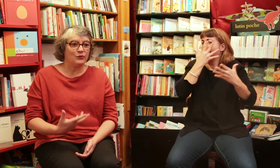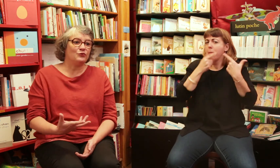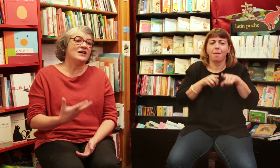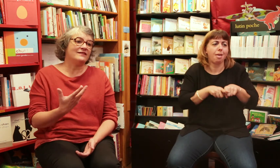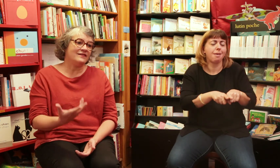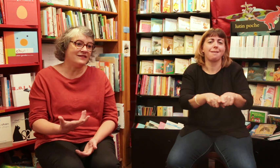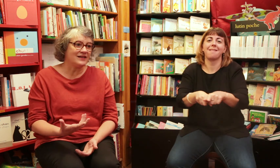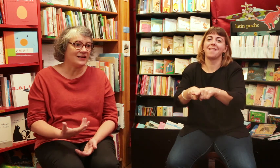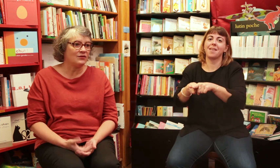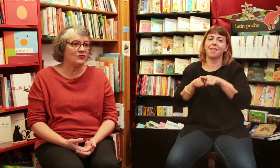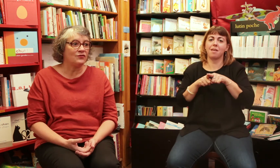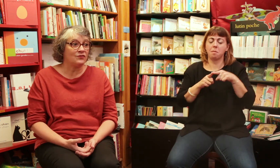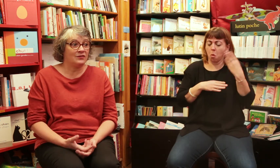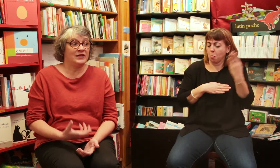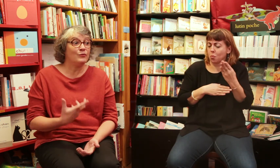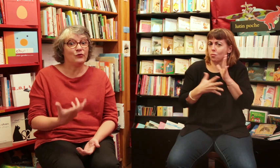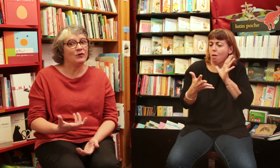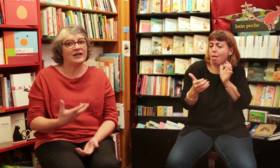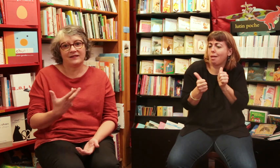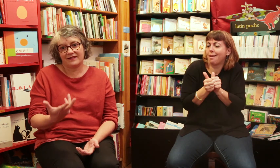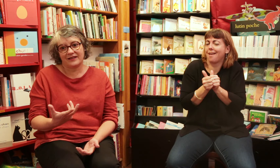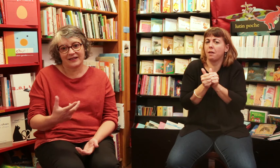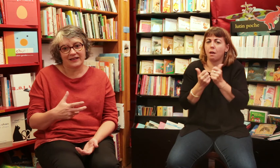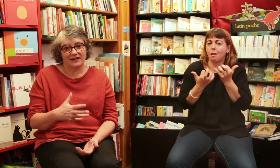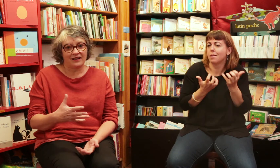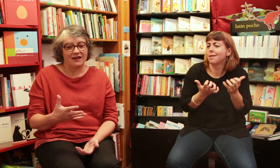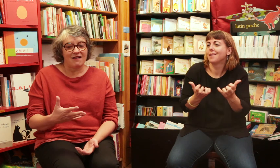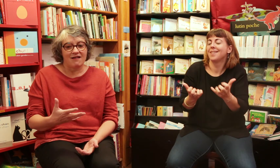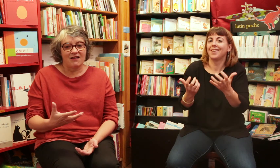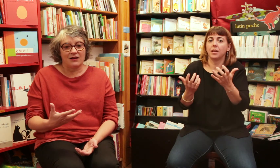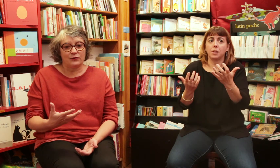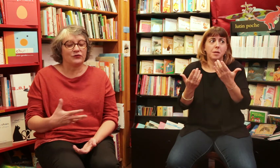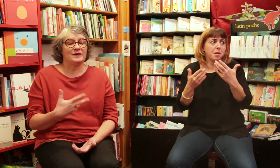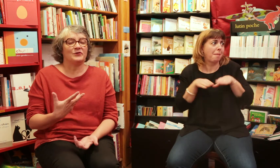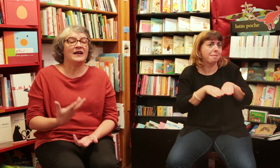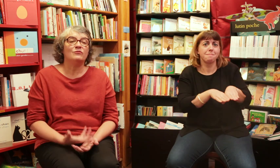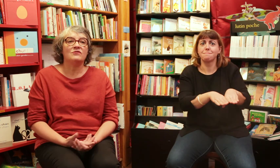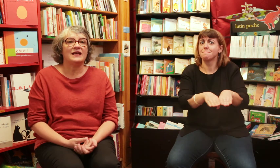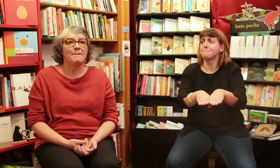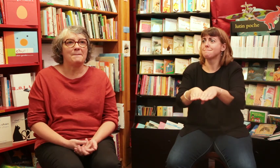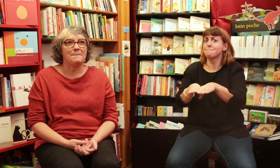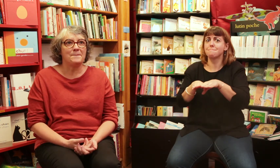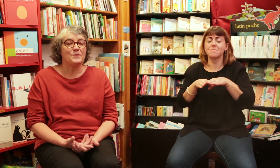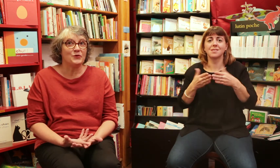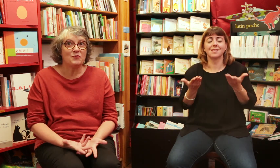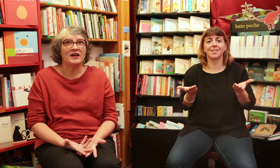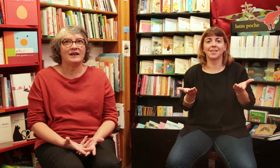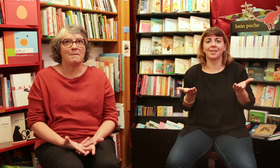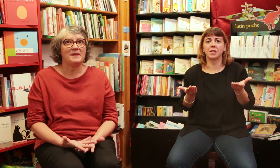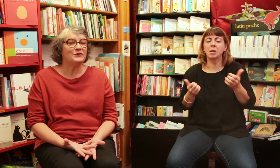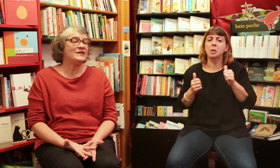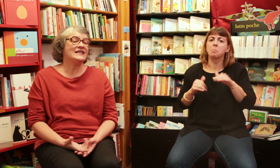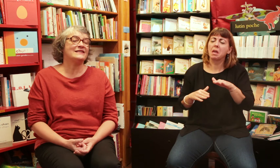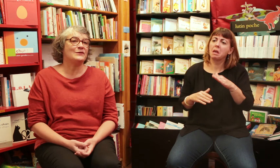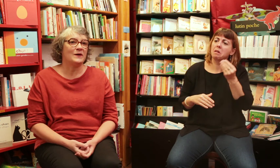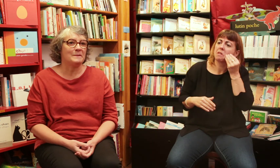un besoin, un désir, et que les besoins, les désirs, le sentiment d'amour pour moi n'a